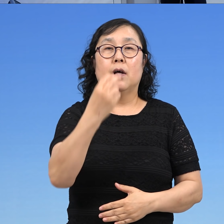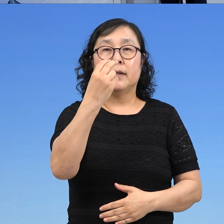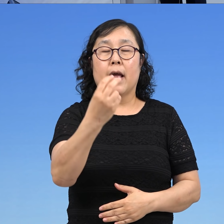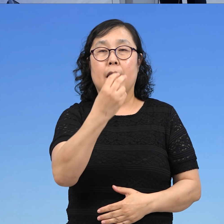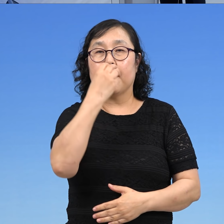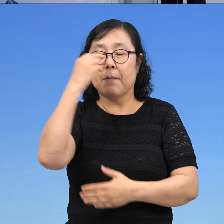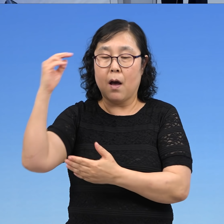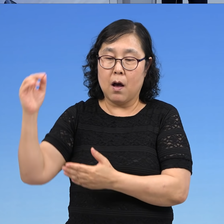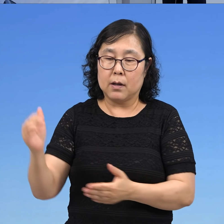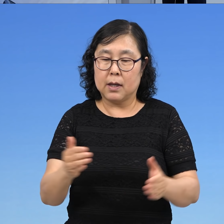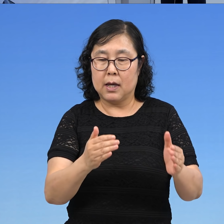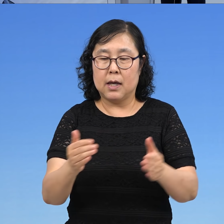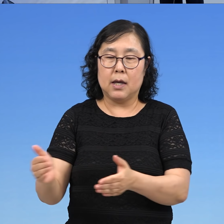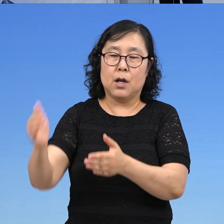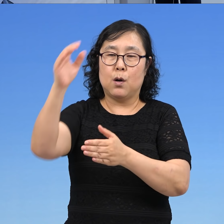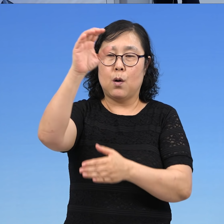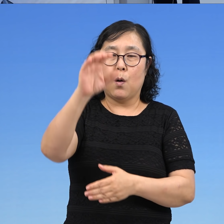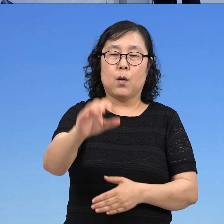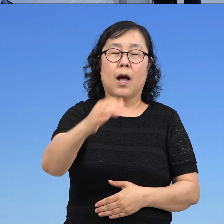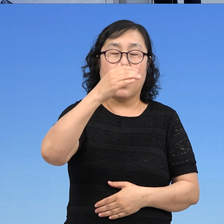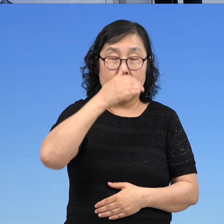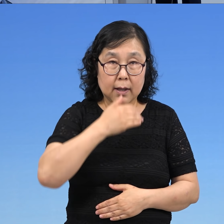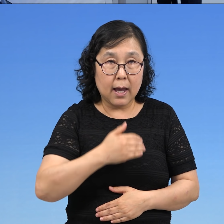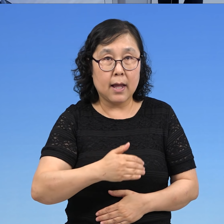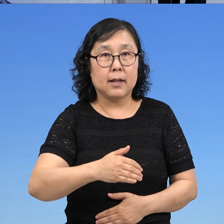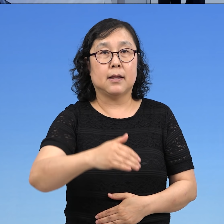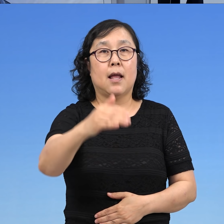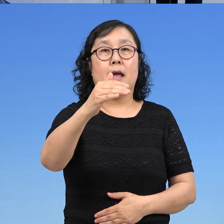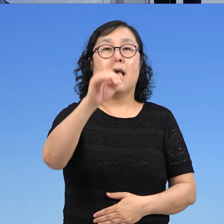생명 일로 가겠네 최은경